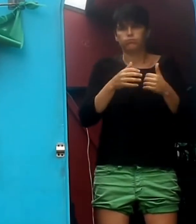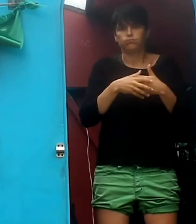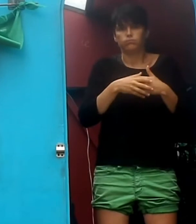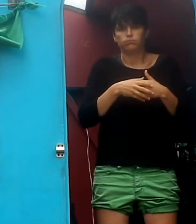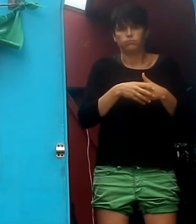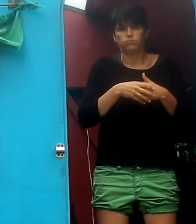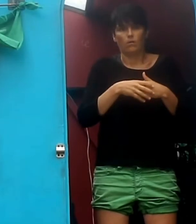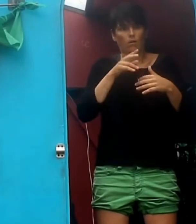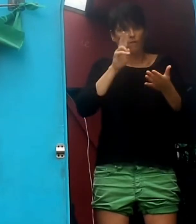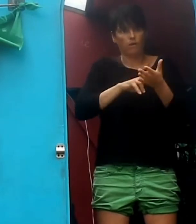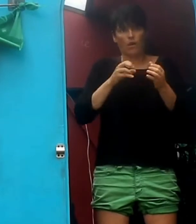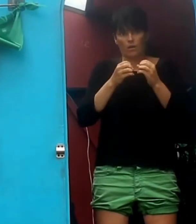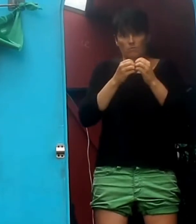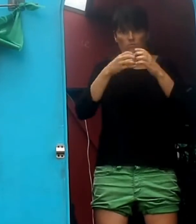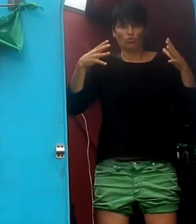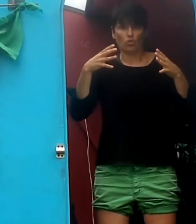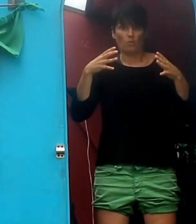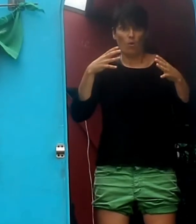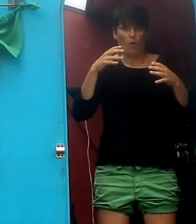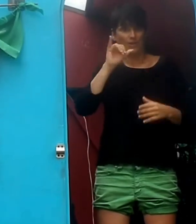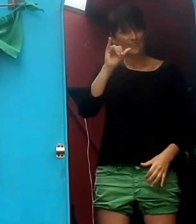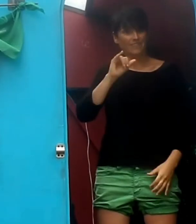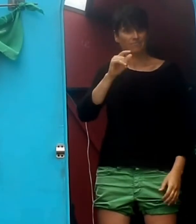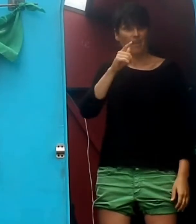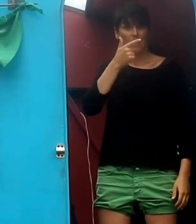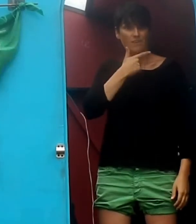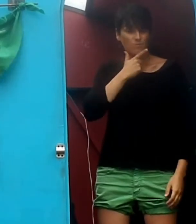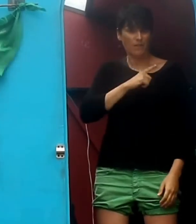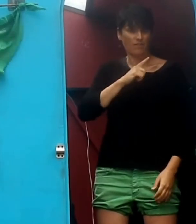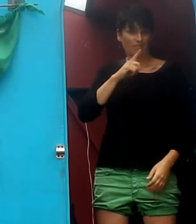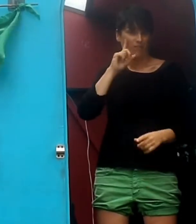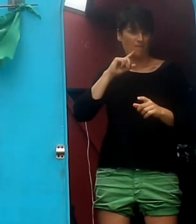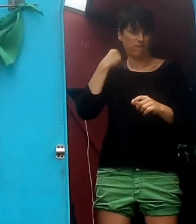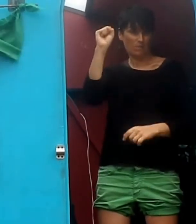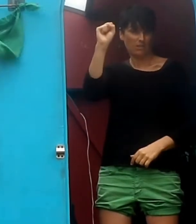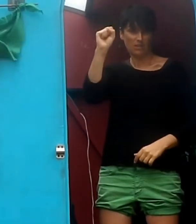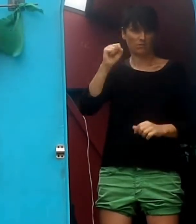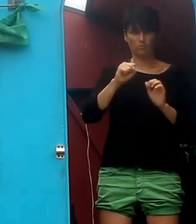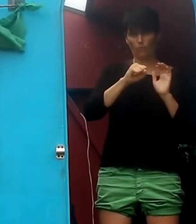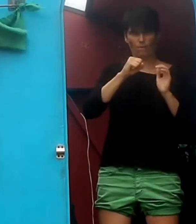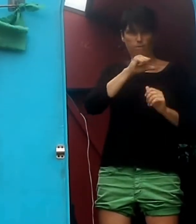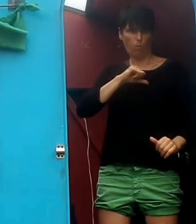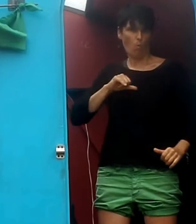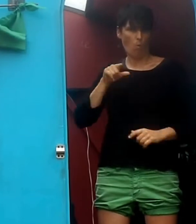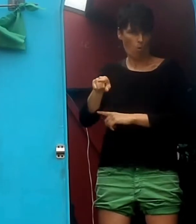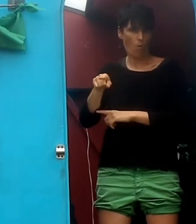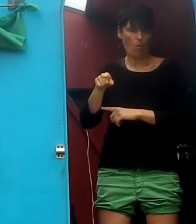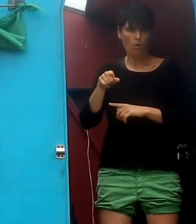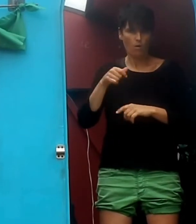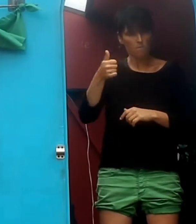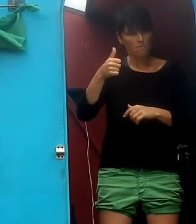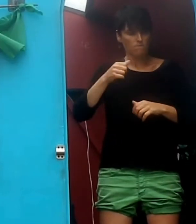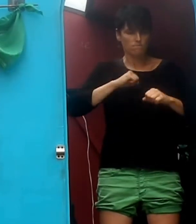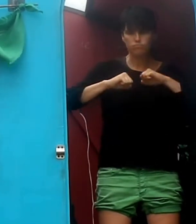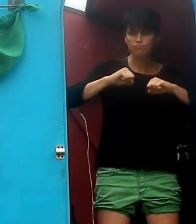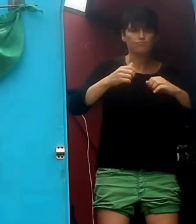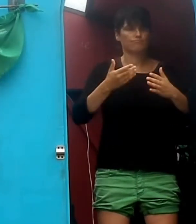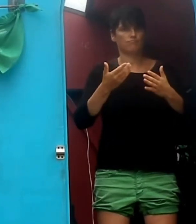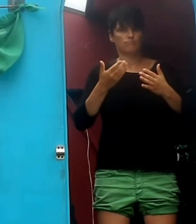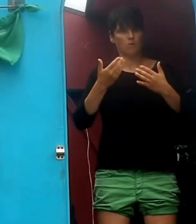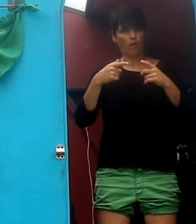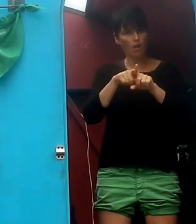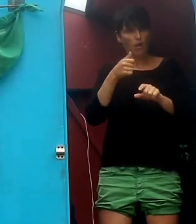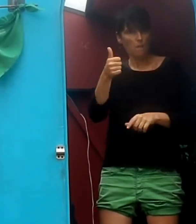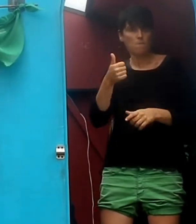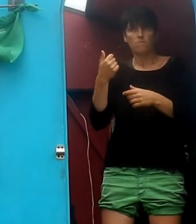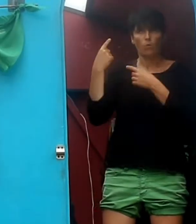d'information, en fait, c'est majoritairement des lesbiennes féministes radicales et qui mettent aussi vachement ça en avant dans leur